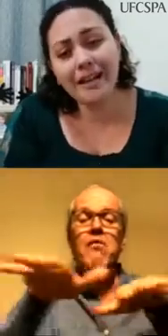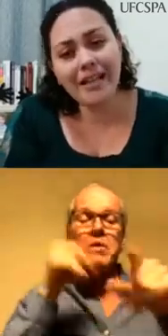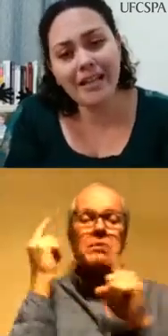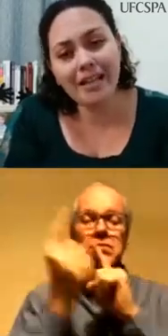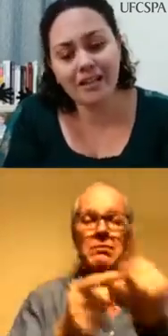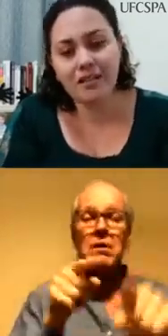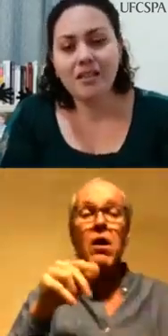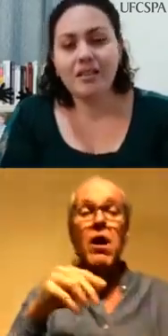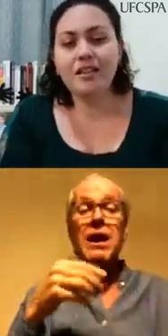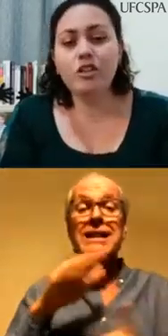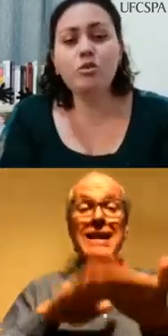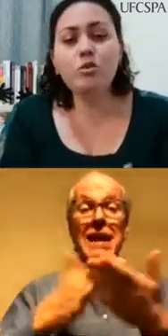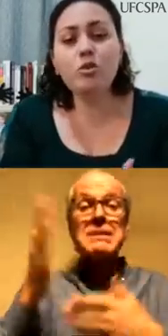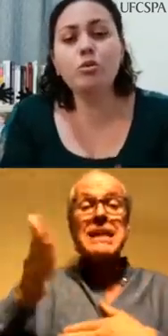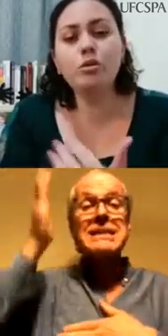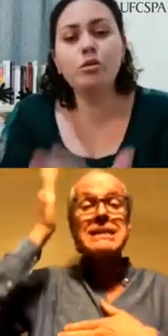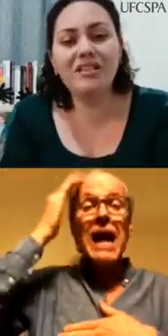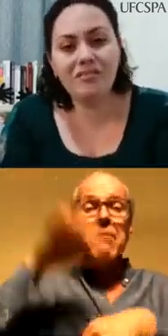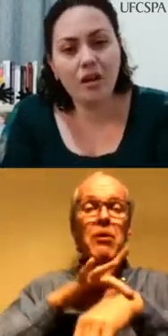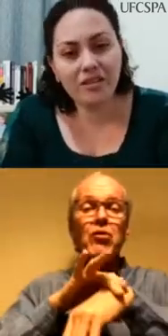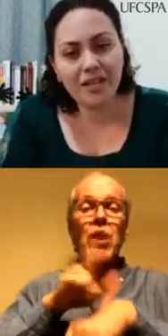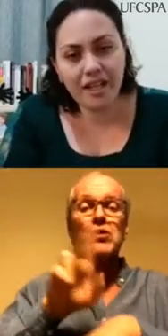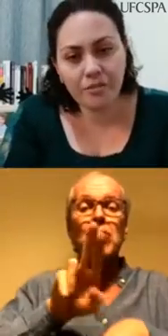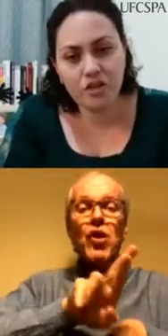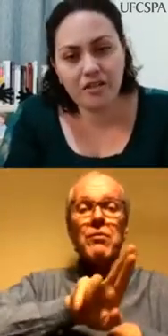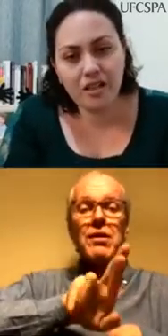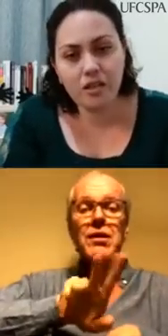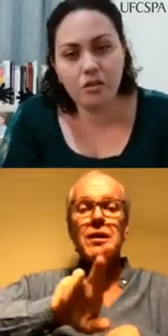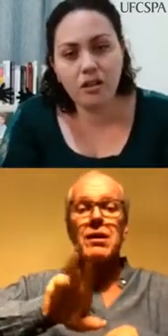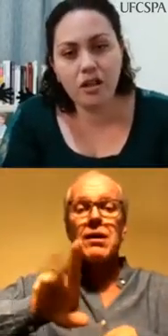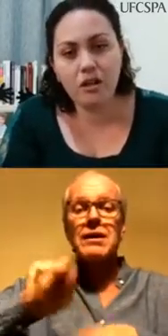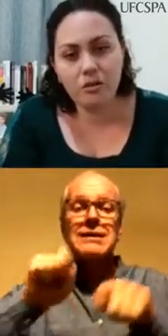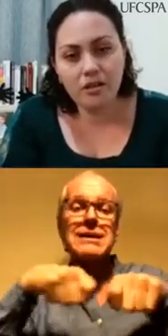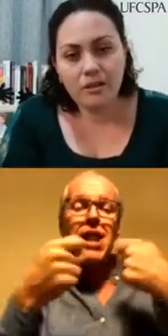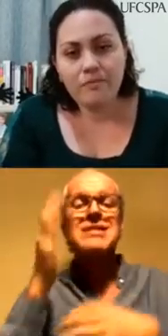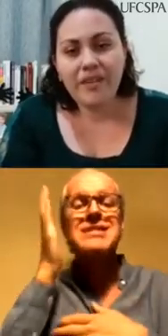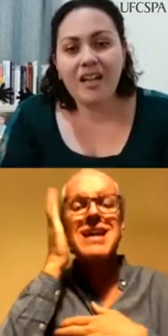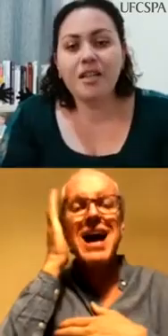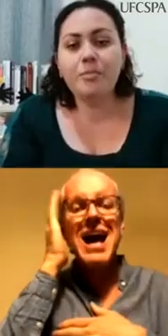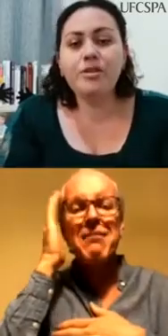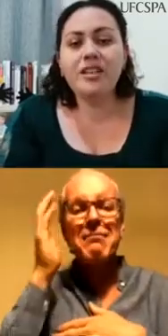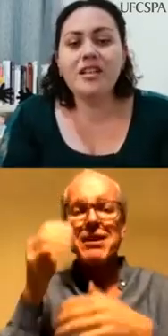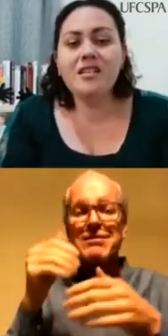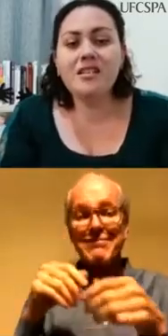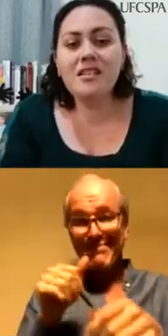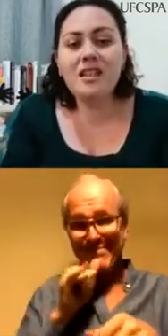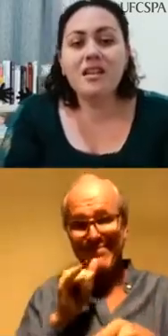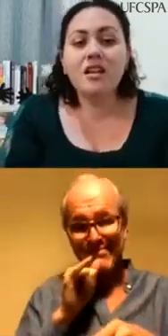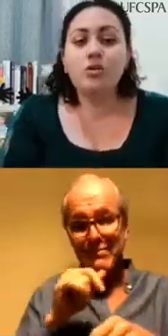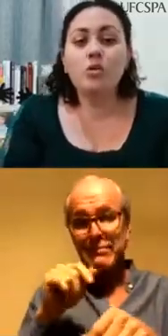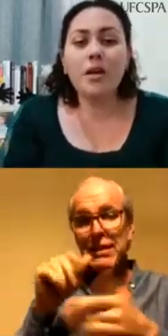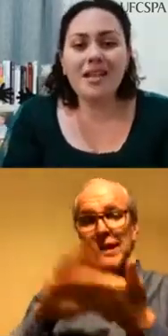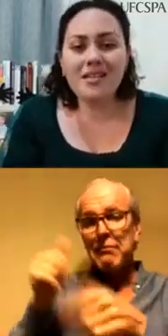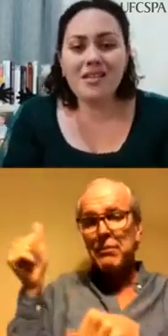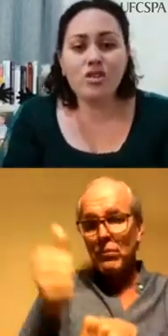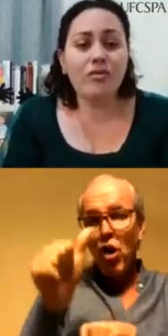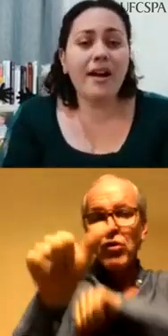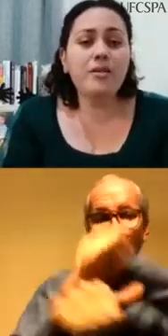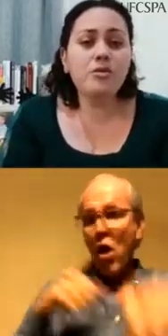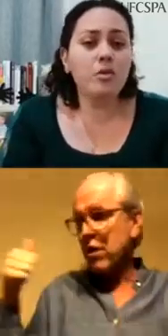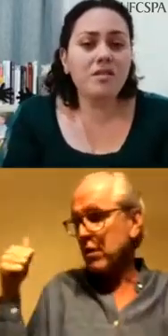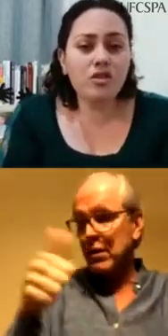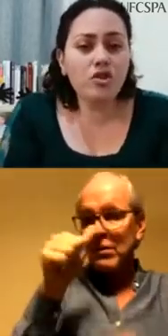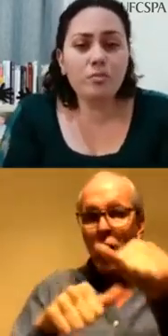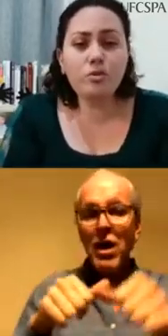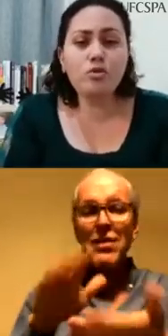ou da clínica, não do surdo levar o intérprete até aquele local. Até porque existem doenças de